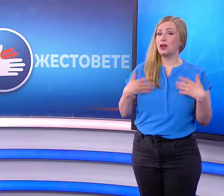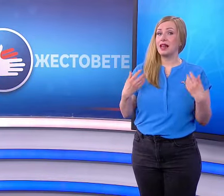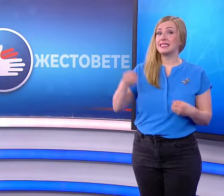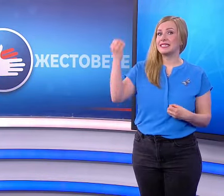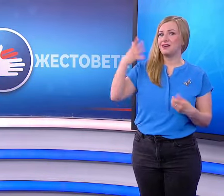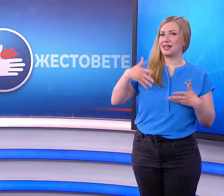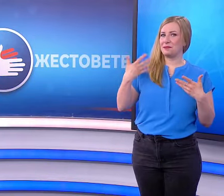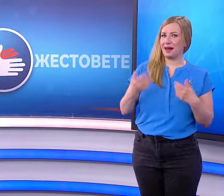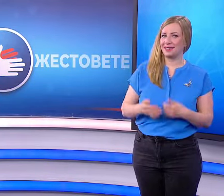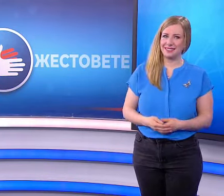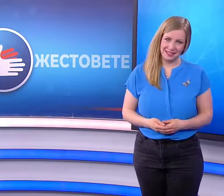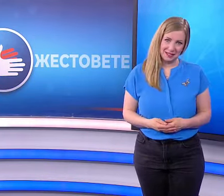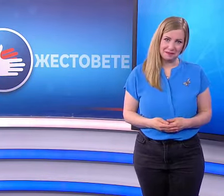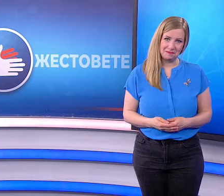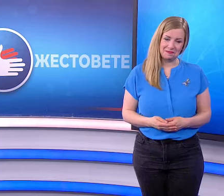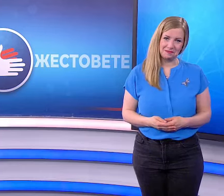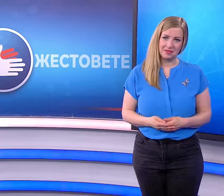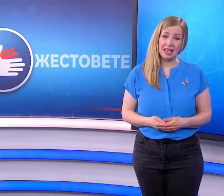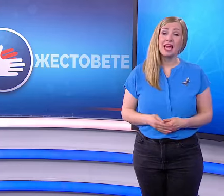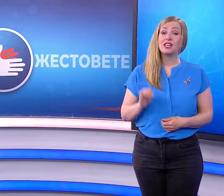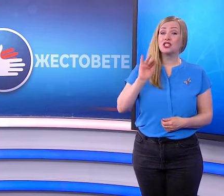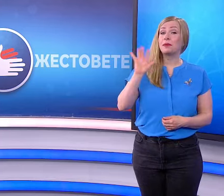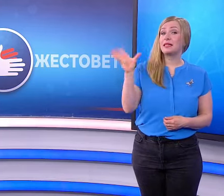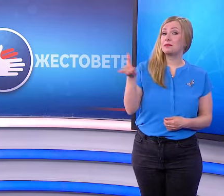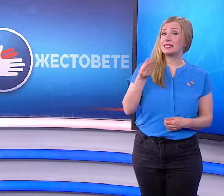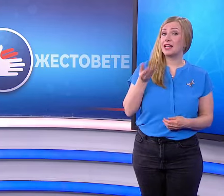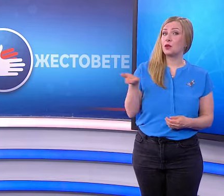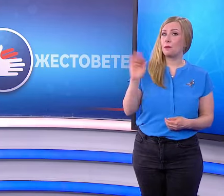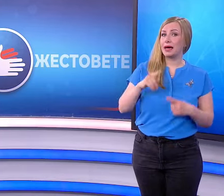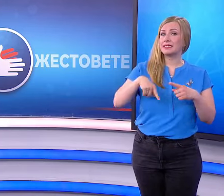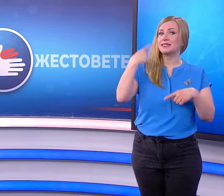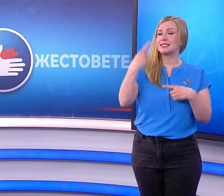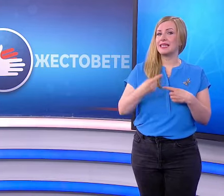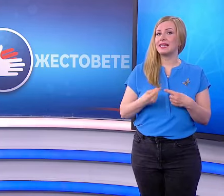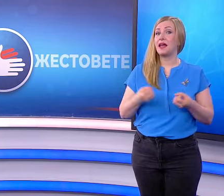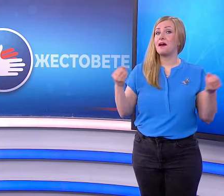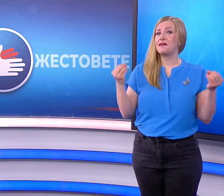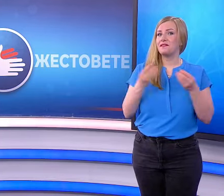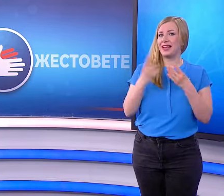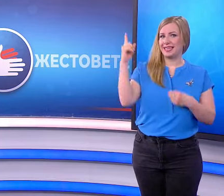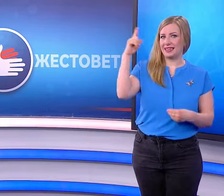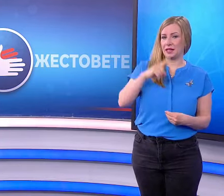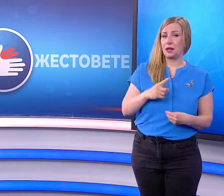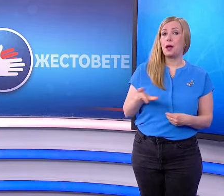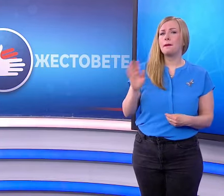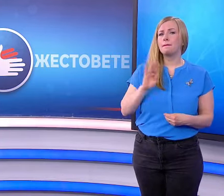празници. Ще бъдем отново заедно след Великден. отново в петък.